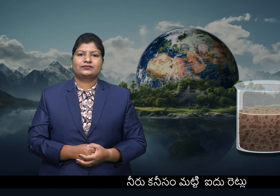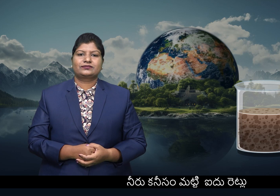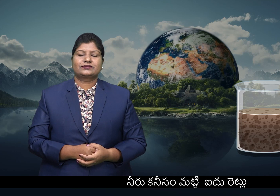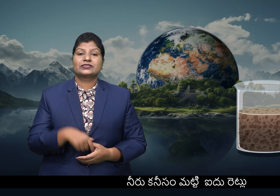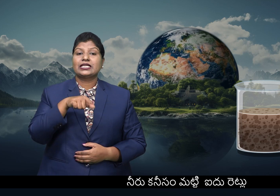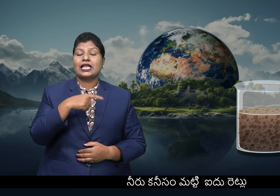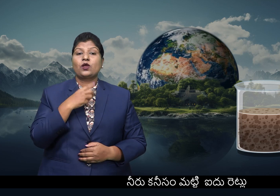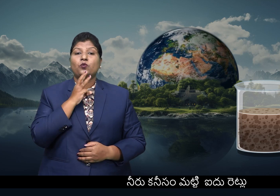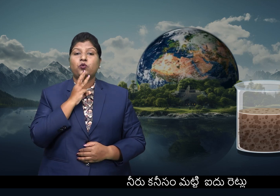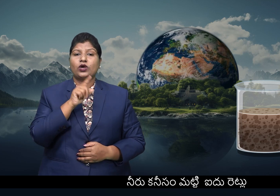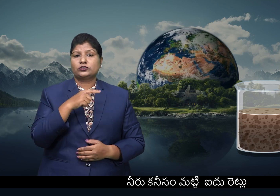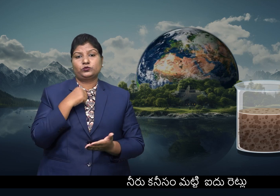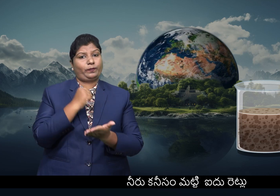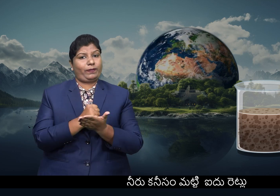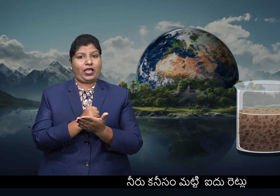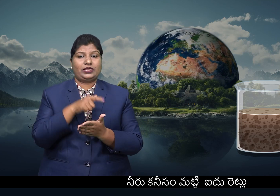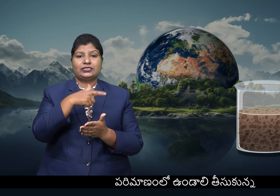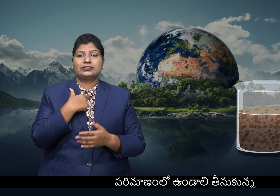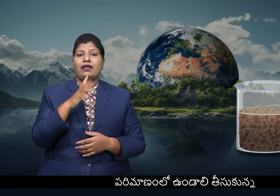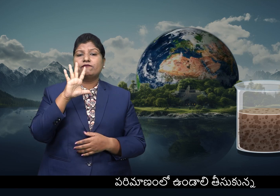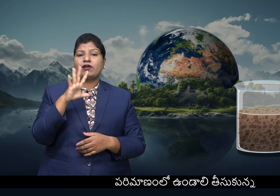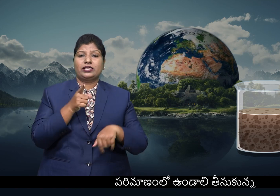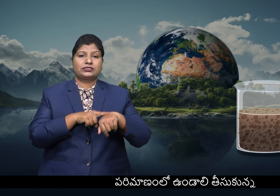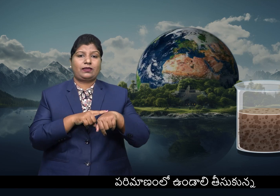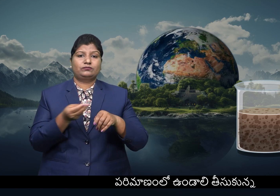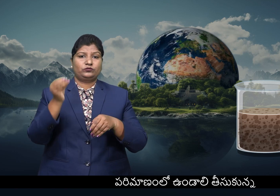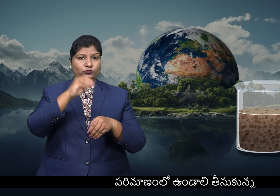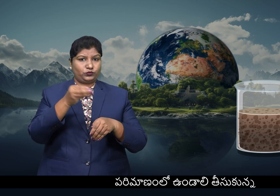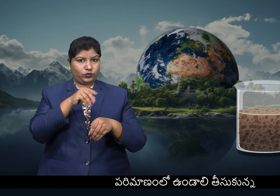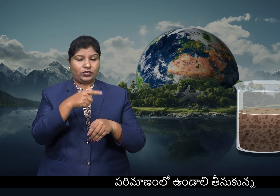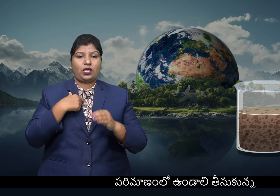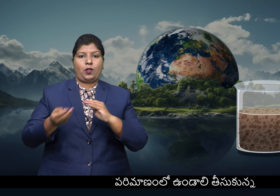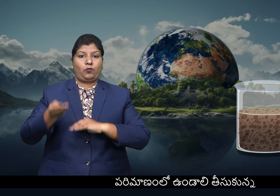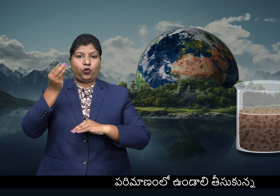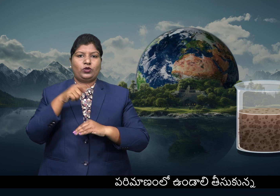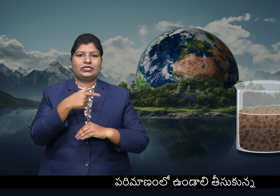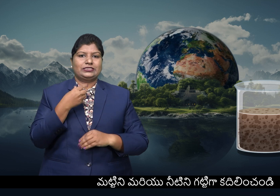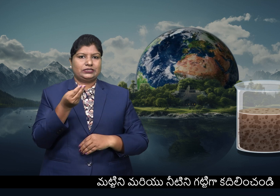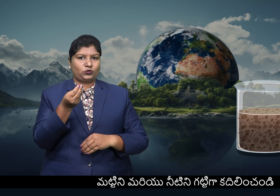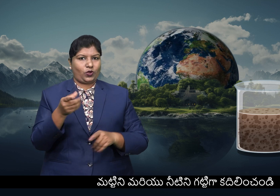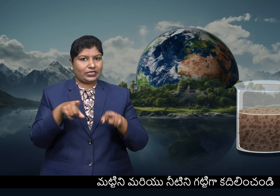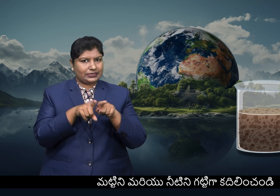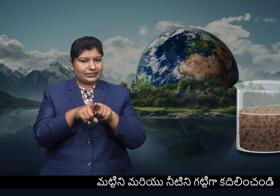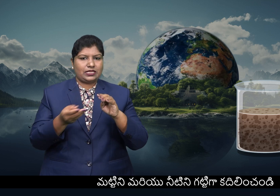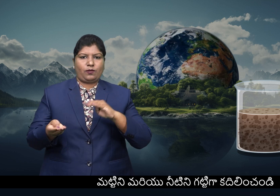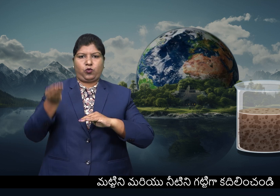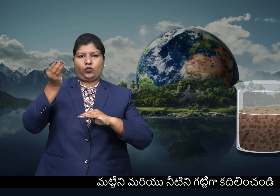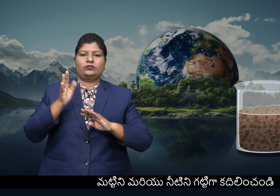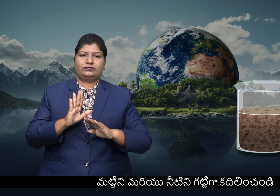నీరు కనీసం మట్టికి 5 రెట్లు పరిమాణంలో ఉండాలి. తీసుకున్న మట్టిని మరియు నీటిని